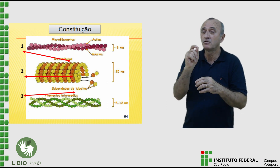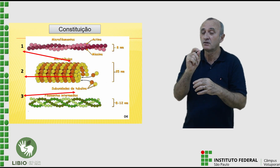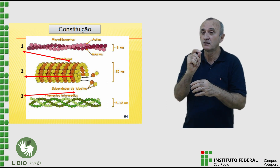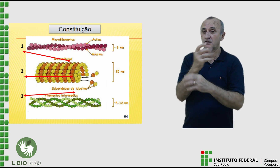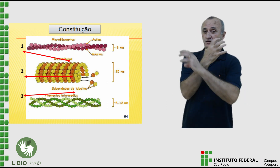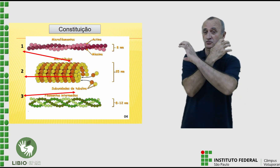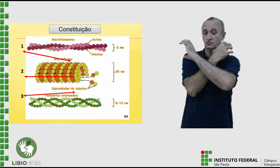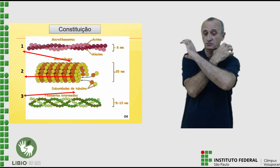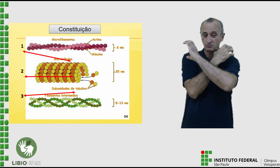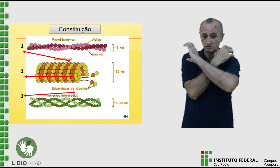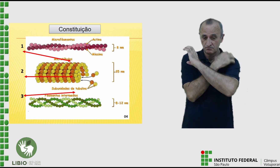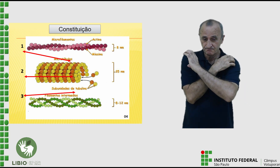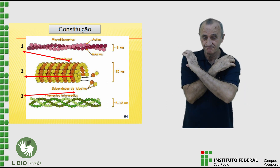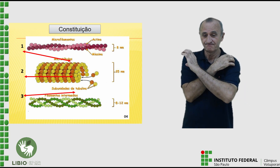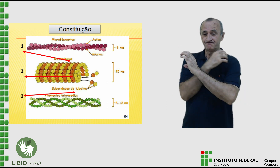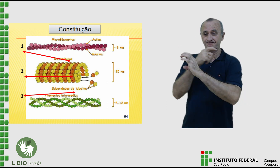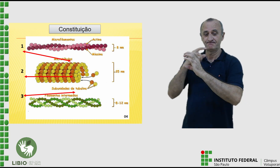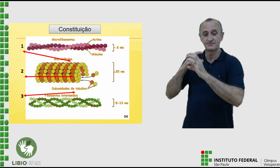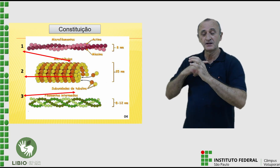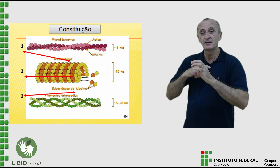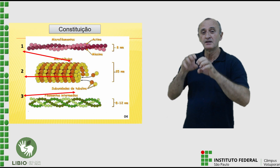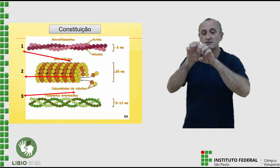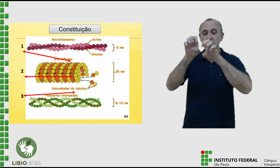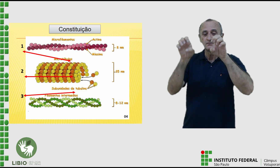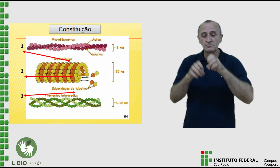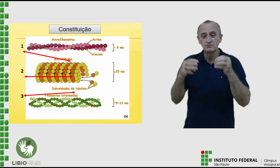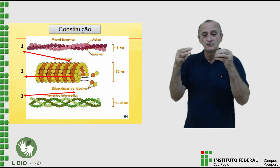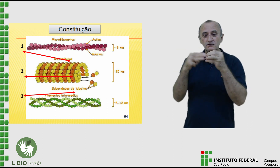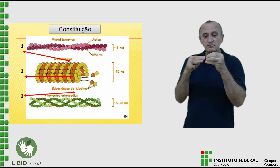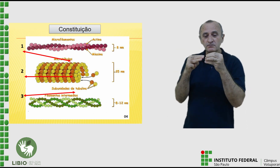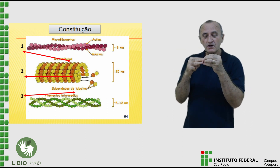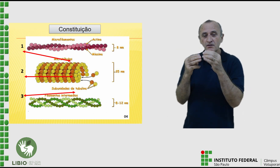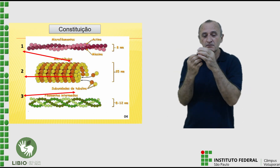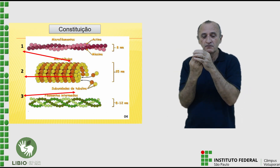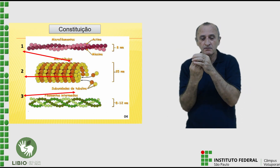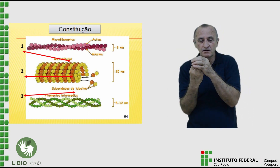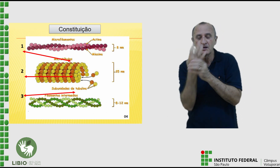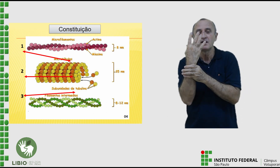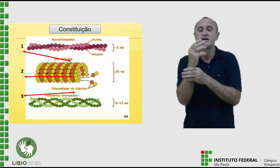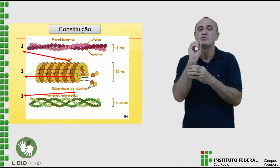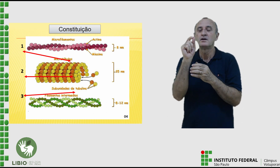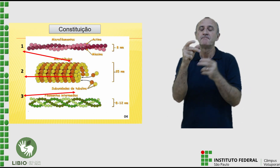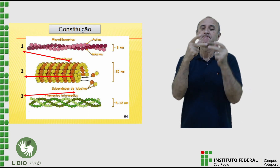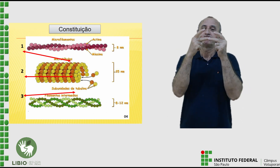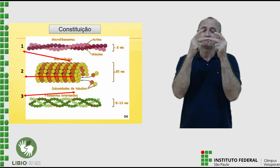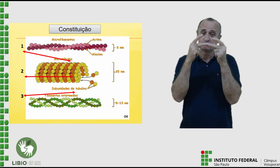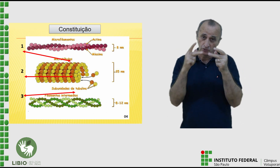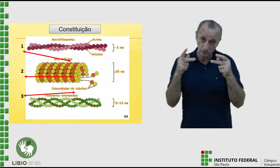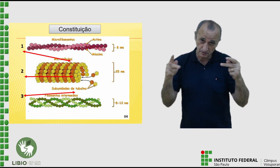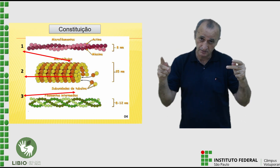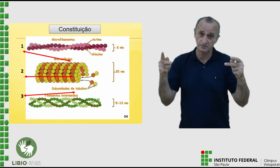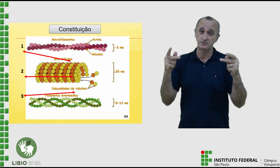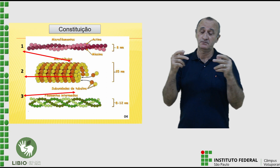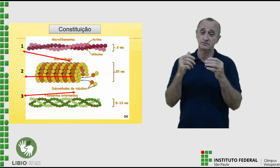Lembre-se que o citoesqueleto é uma estrutura celular formada